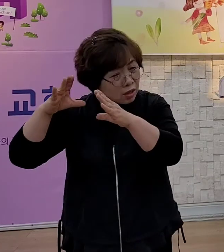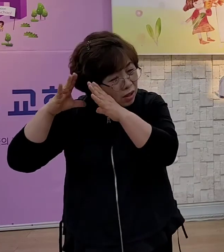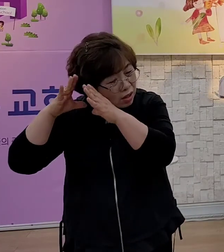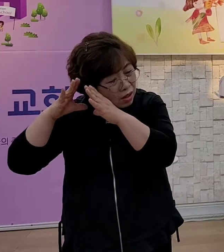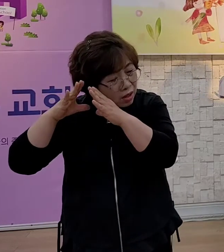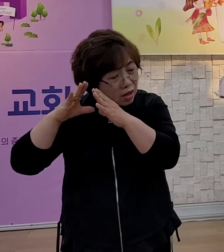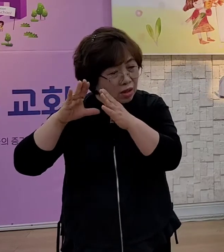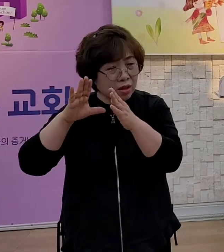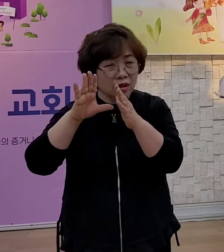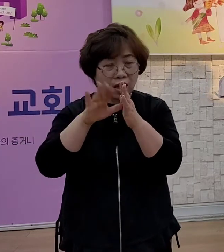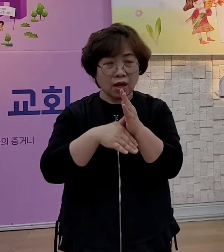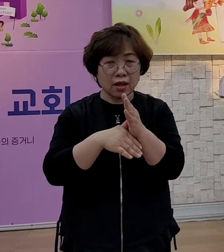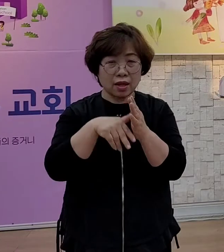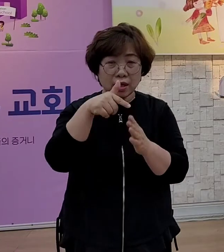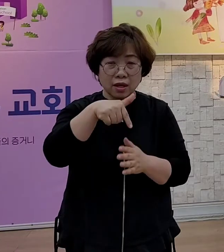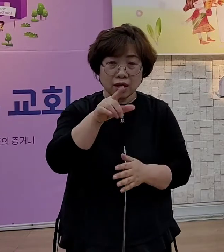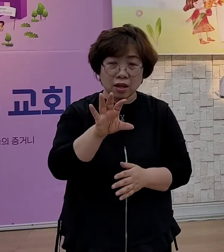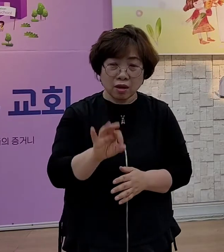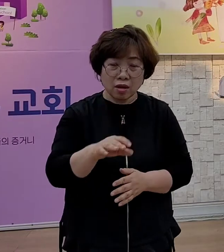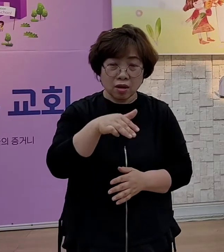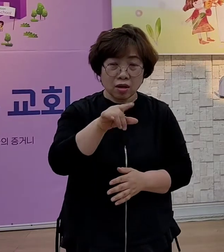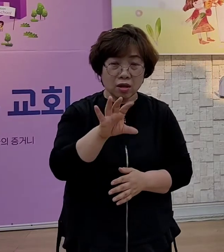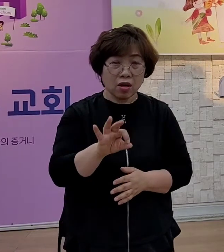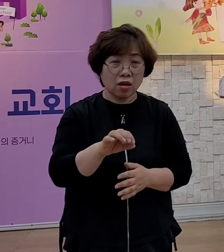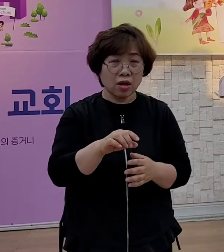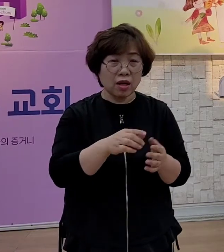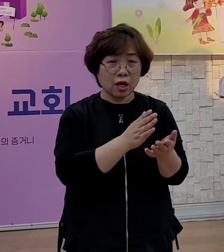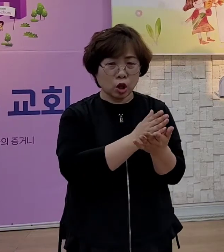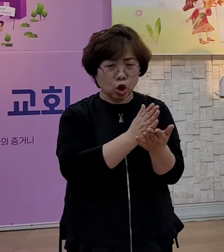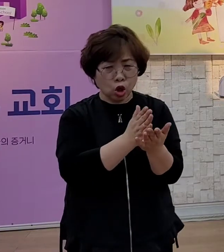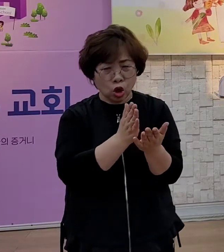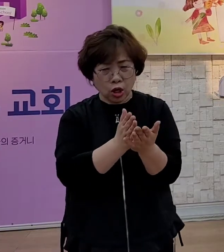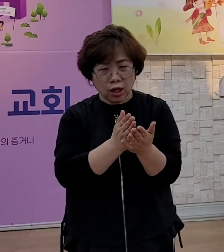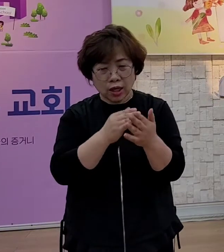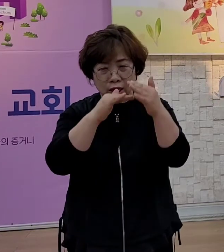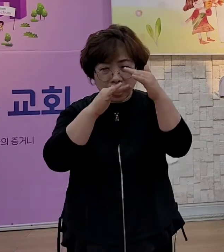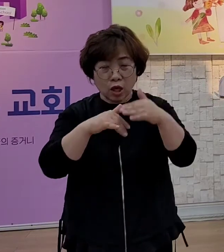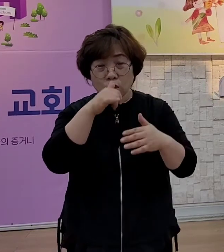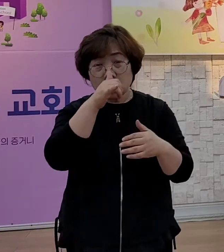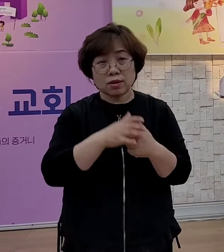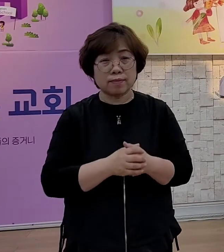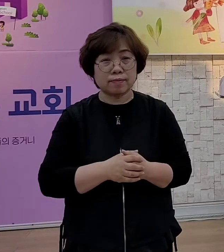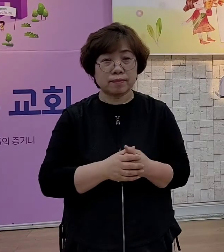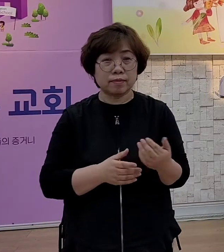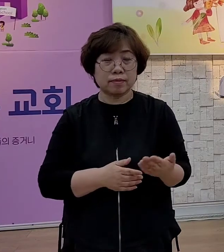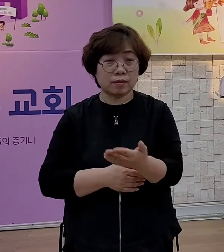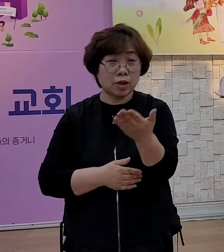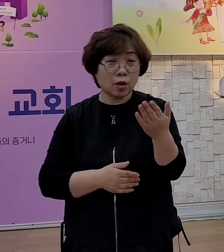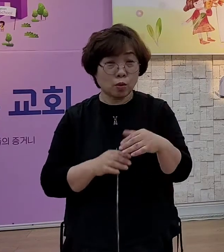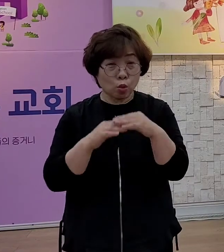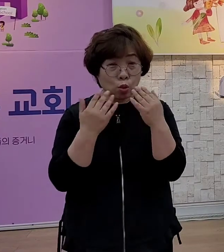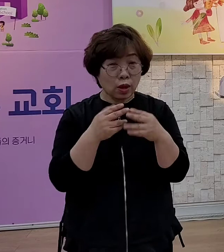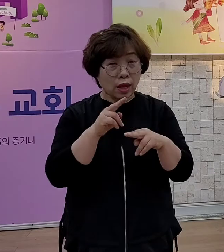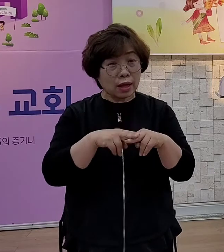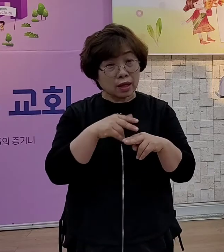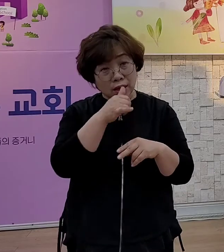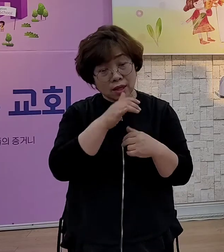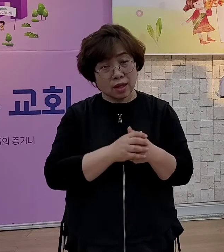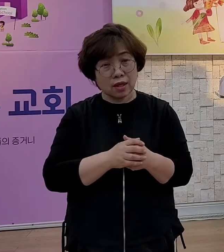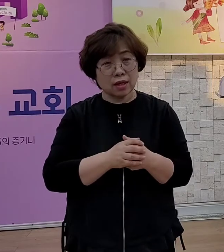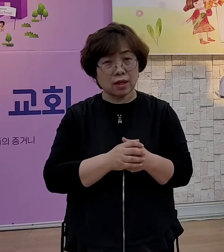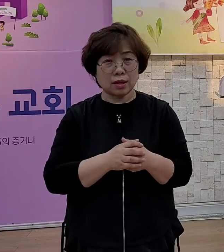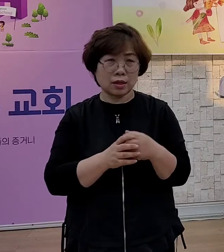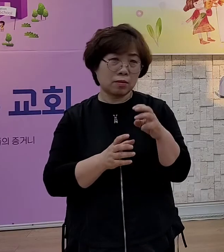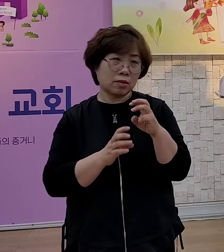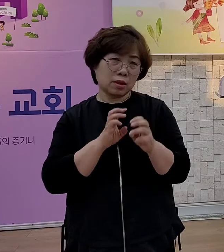있습니다. 이 듣는다는 게 그냥 다 듣는 게 아니에요. 오늘 여러분 다 여기 다 앉아 계시잖아요. 약 한 30명